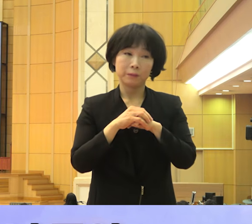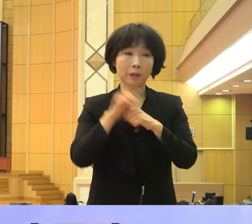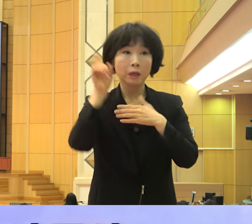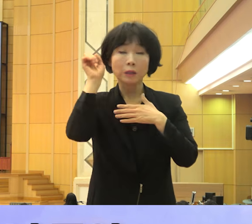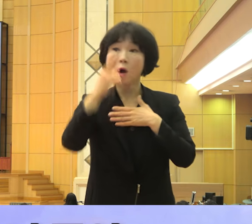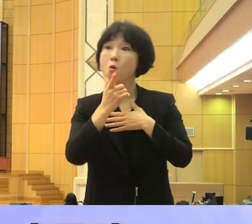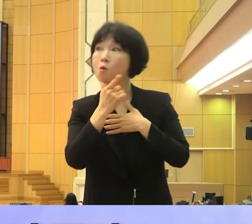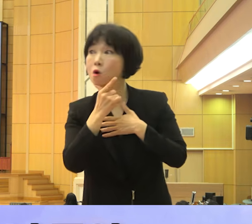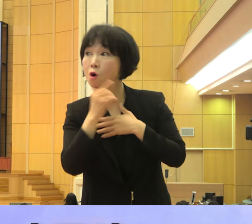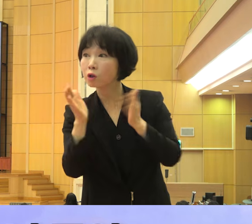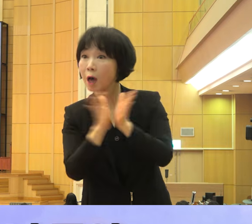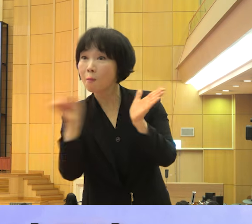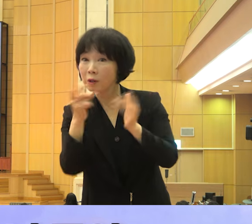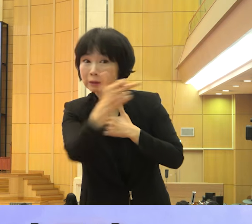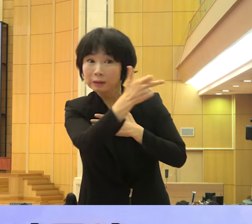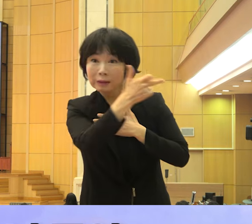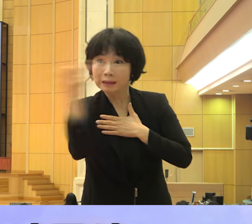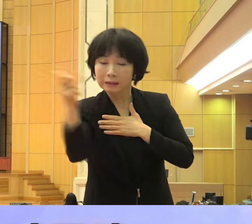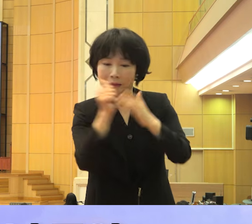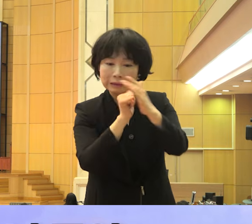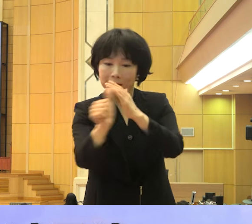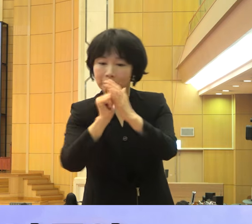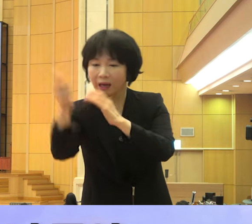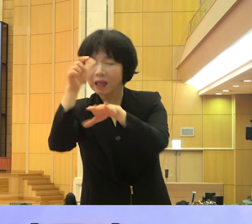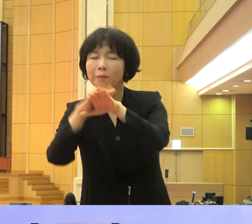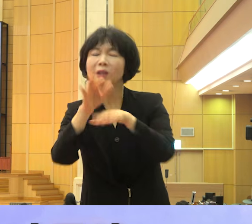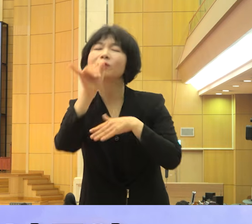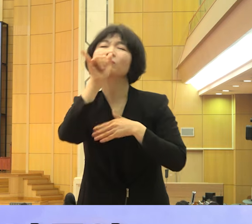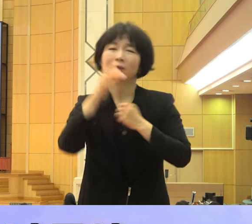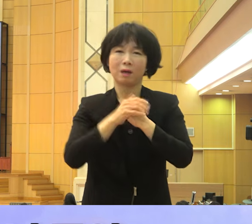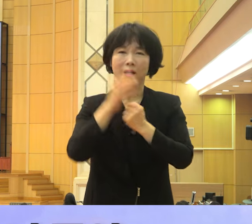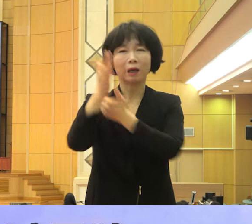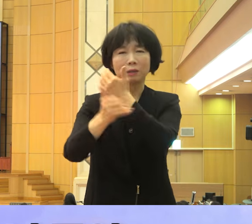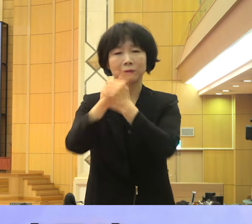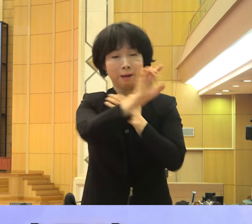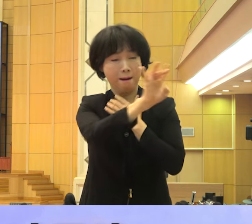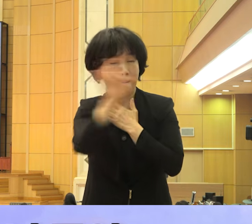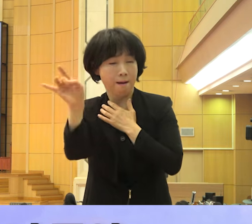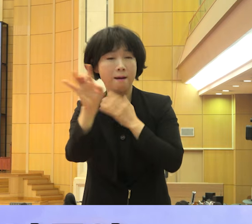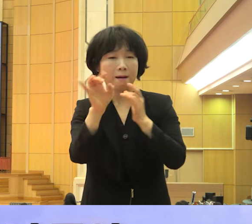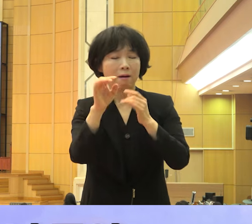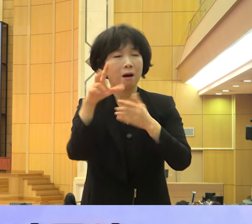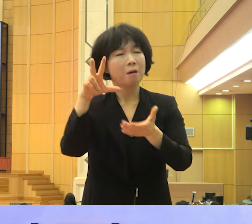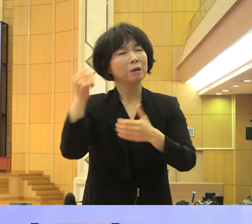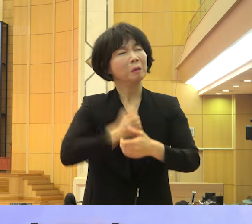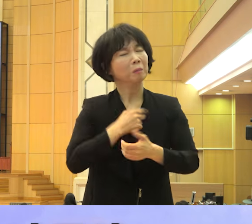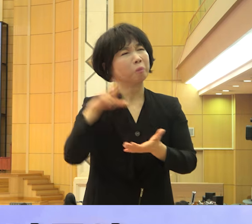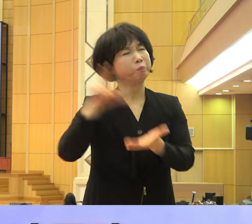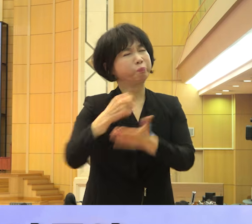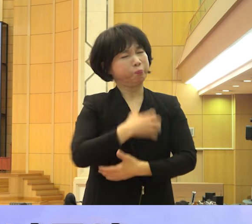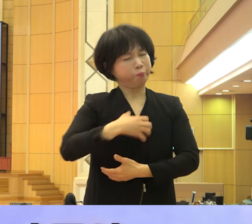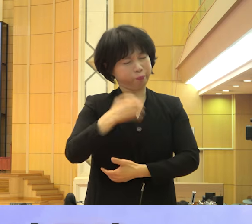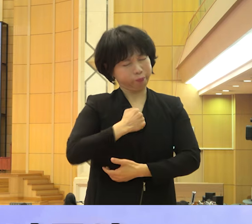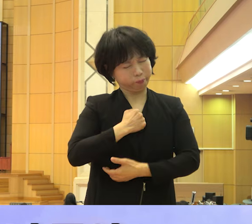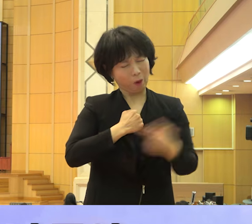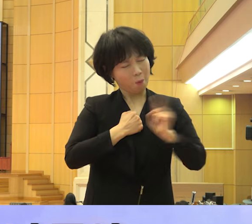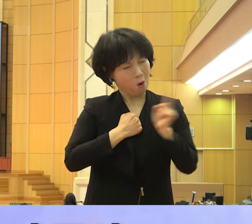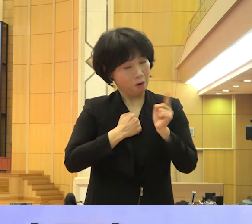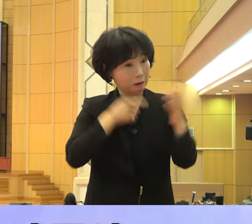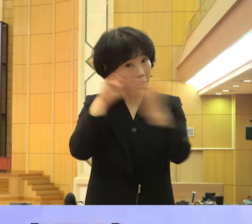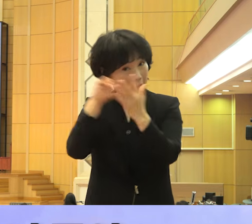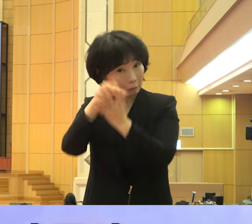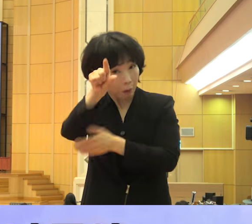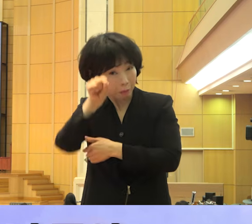월요일서부터 있을 대신방 예배 외에도 함께 해주셔서 하나님 각 가정에 어떤 문제가 있든지 하나님